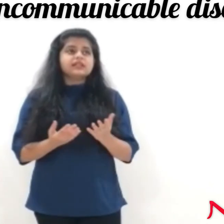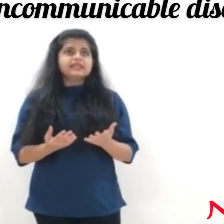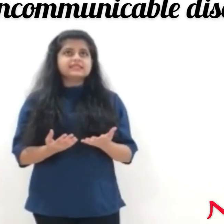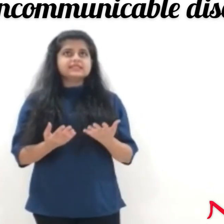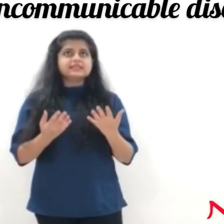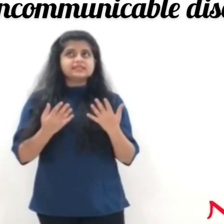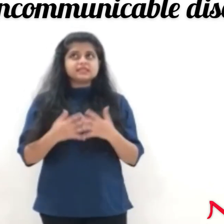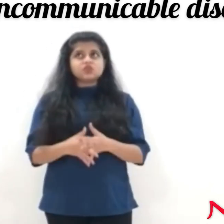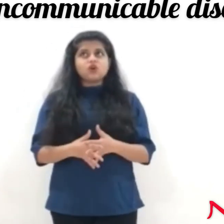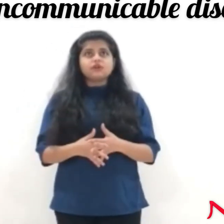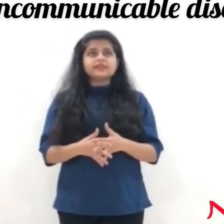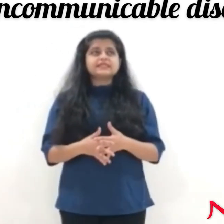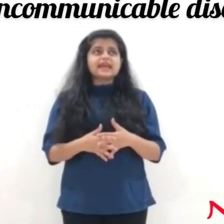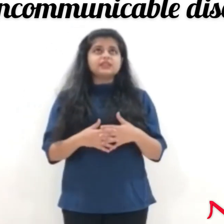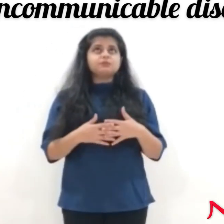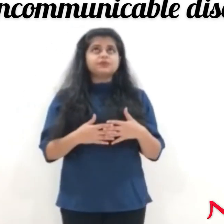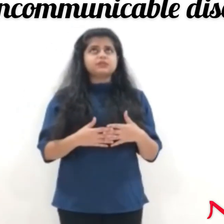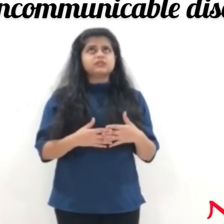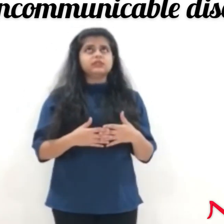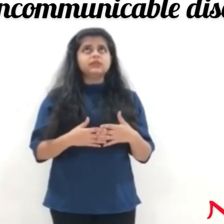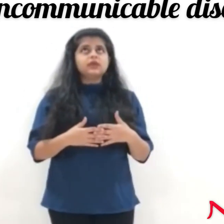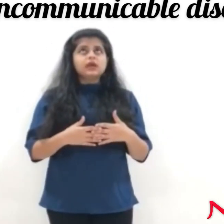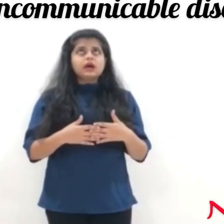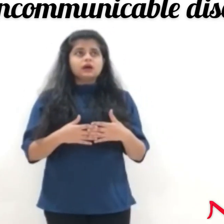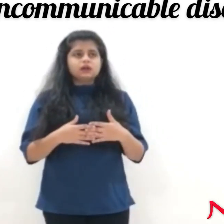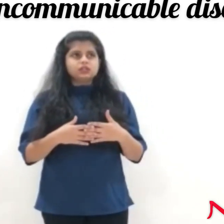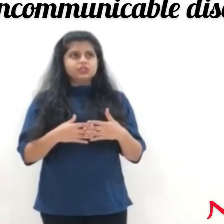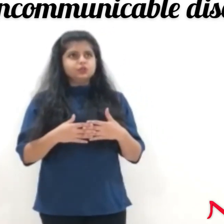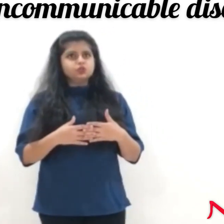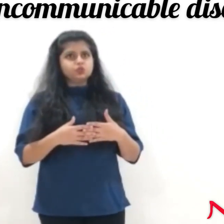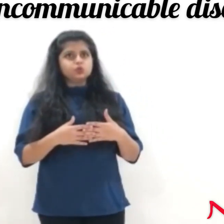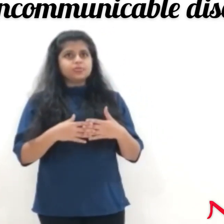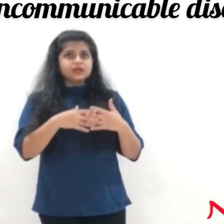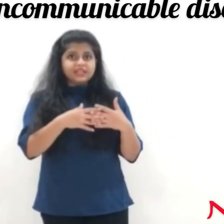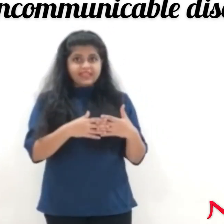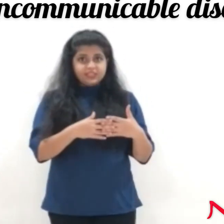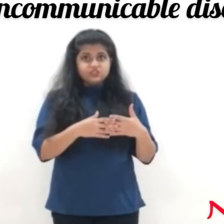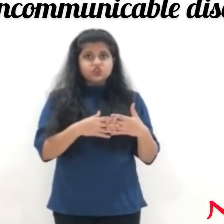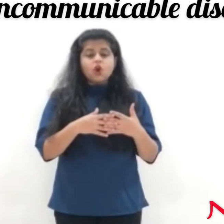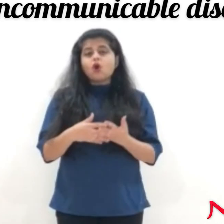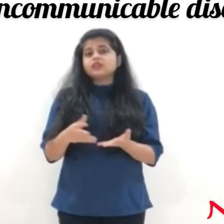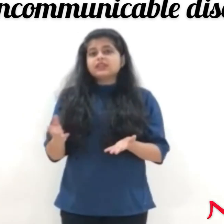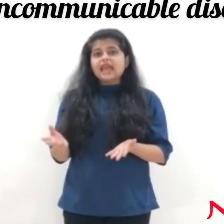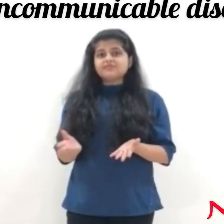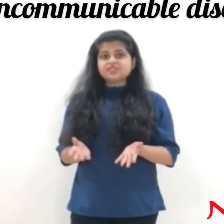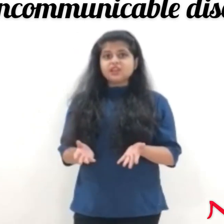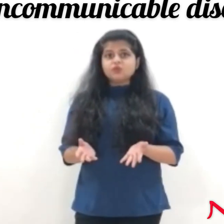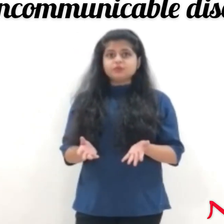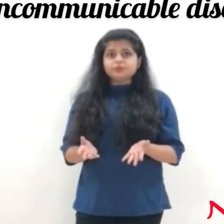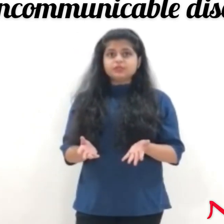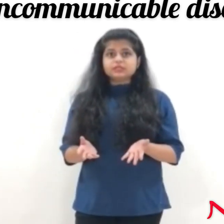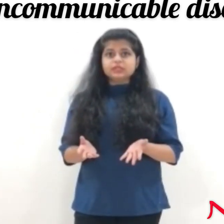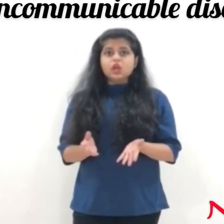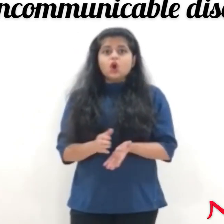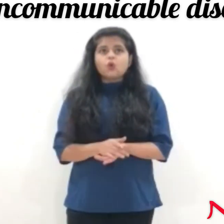दीज डिजीजेस ऑकर इनसाइड द पर्सन ड्यू टू द एज और द लाइफस्टाइल ऑफ अ पर्सन